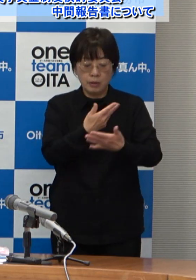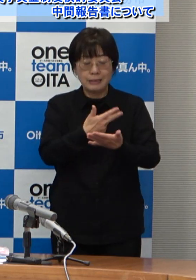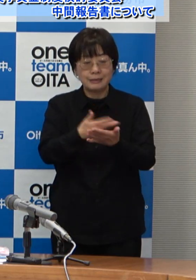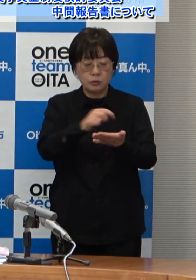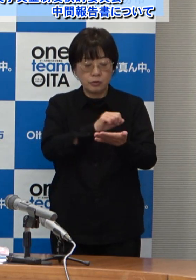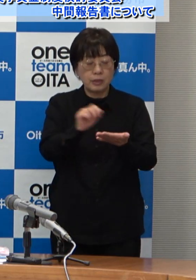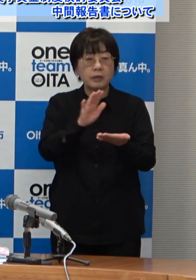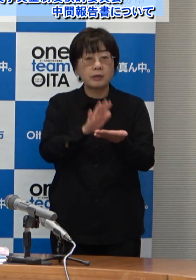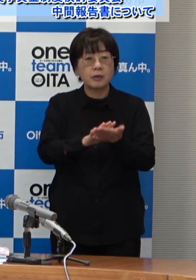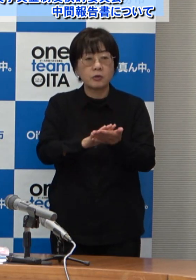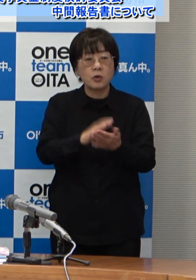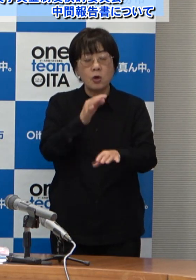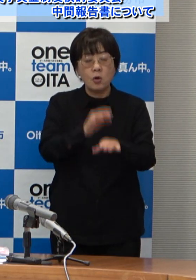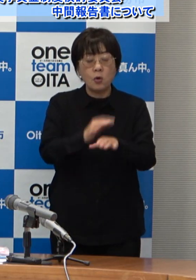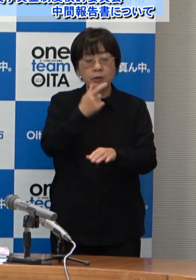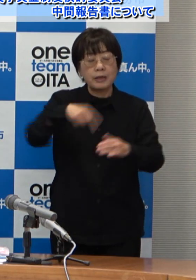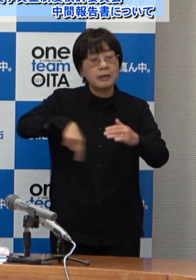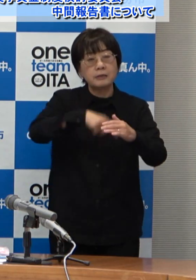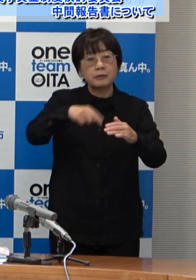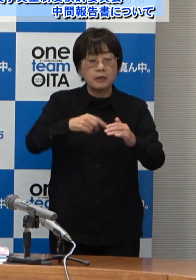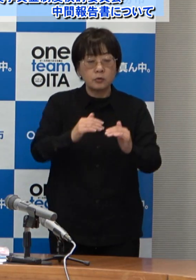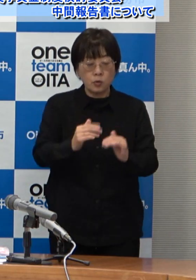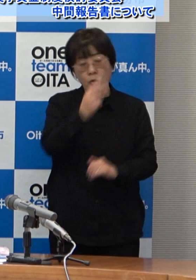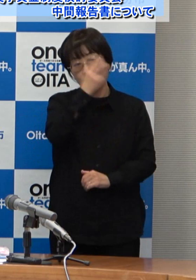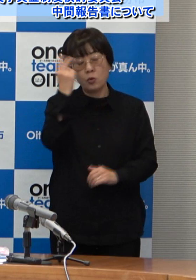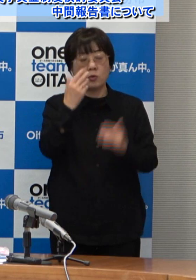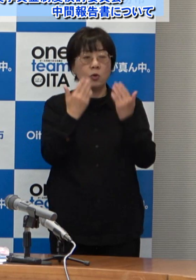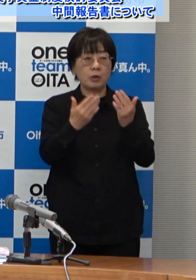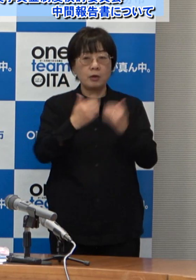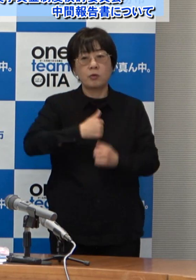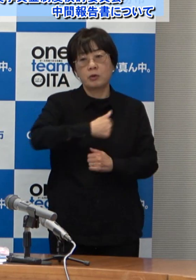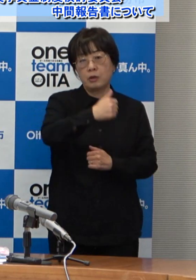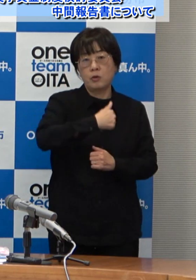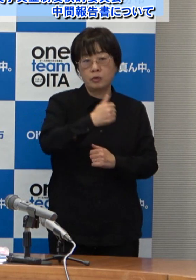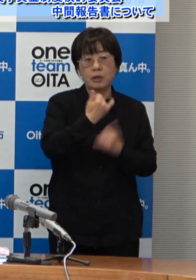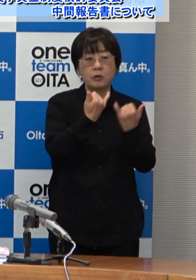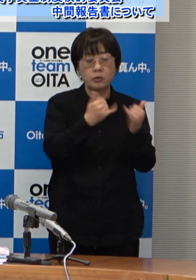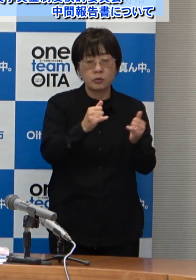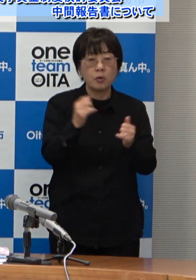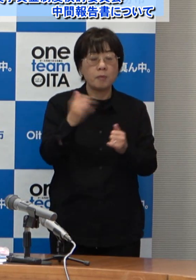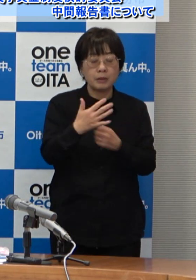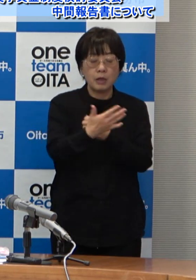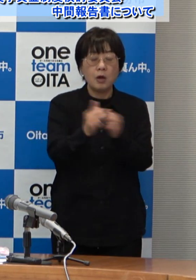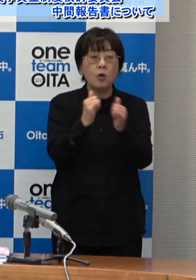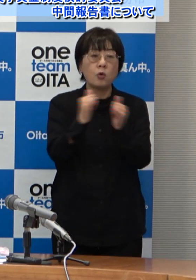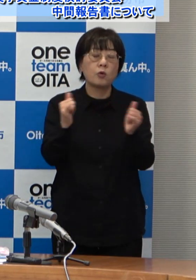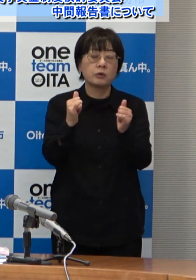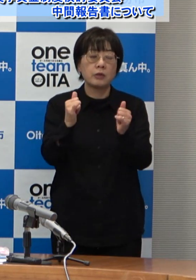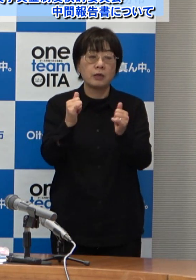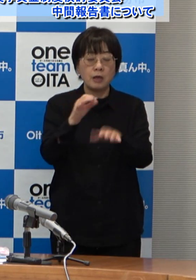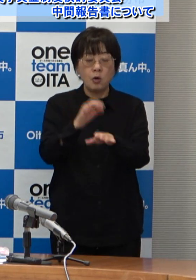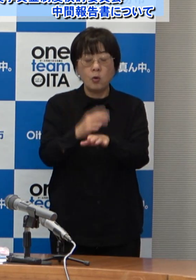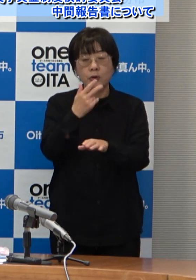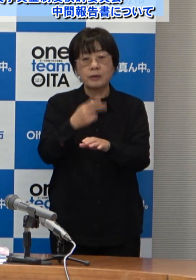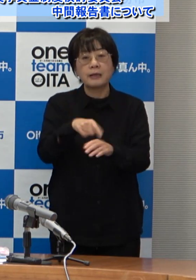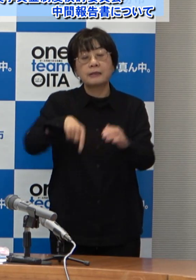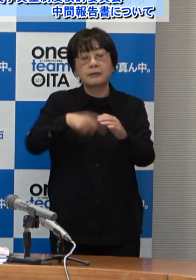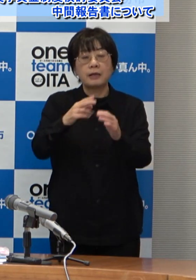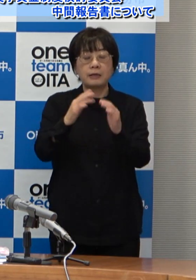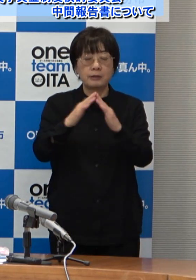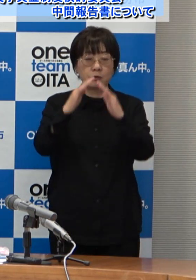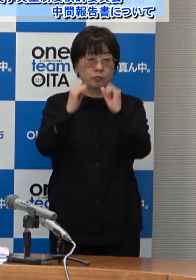書いている大分市内の高等学校等に在籍しているものまたは保護者が大分市内に住所を有して